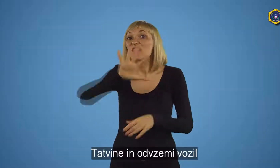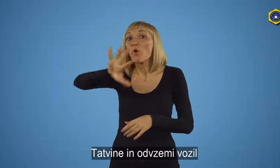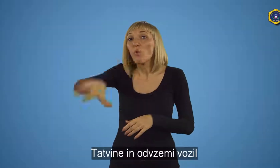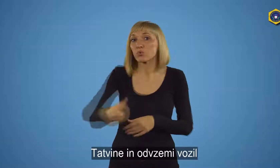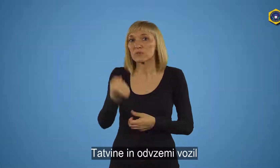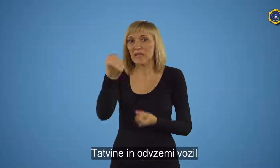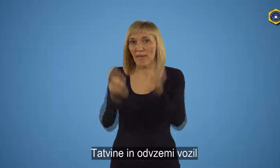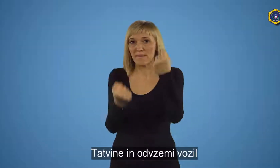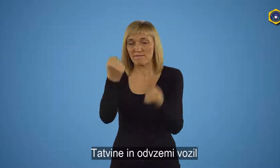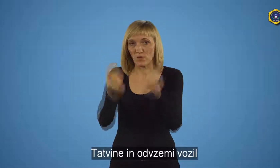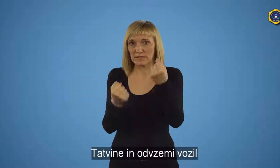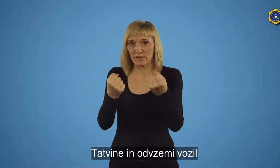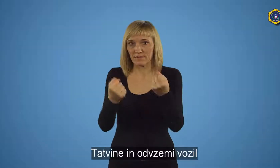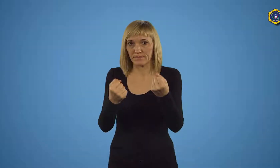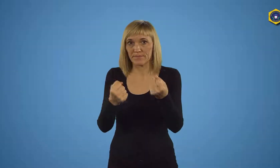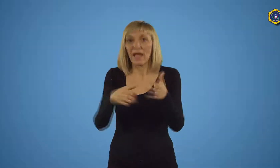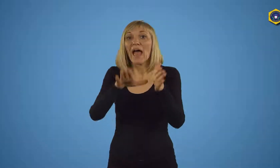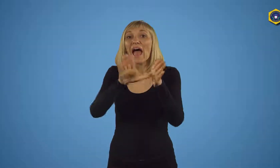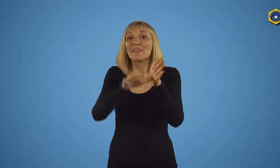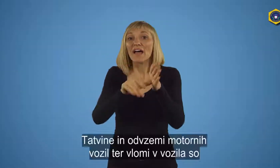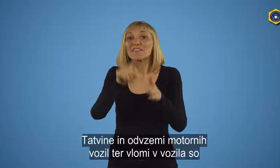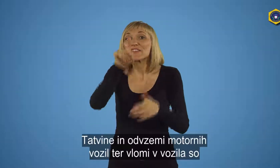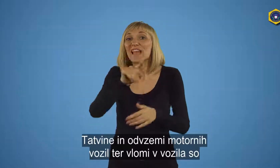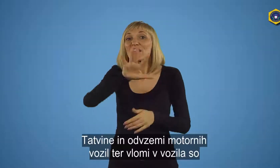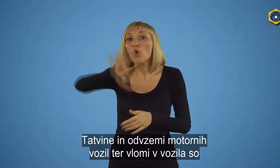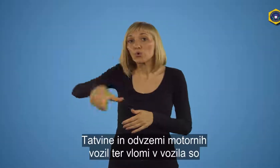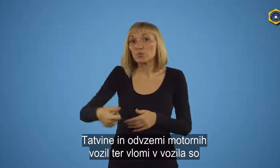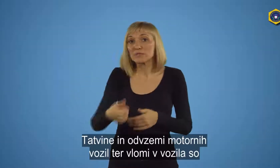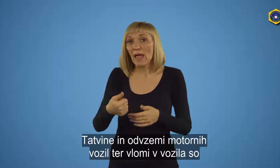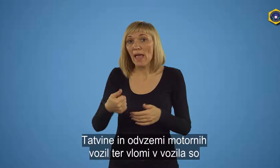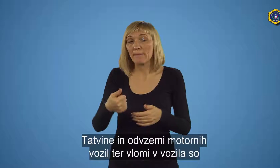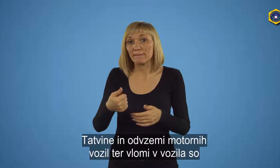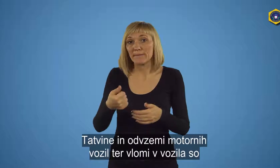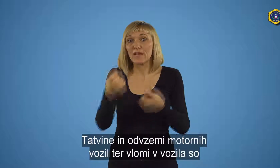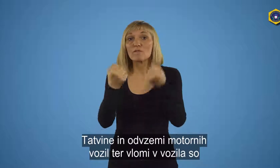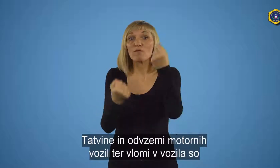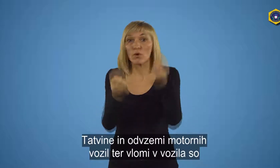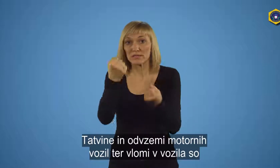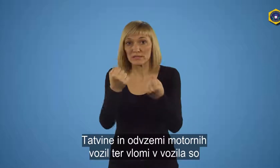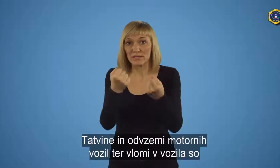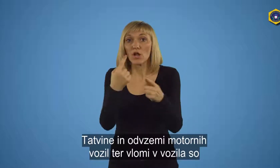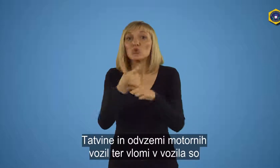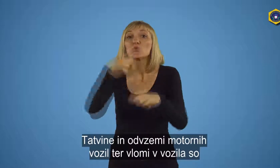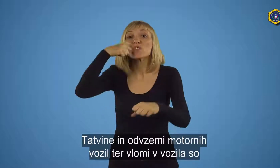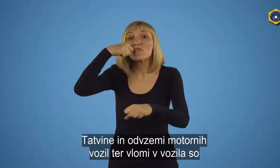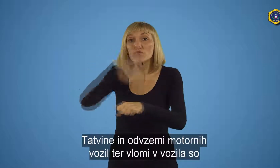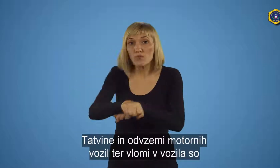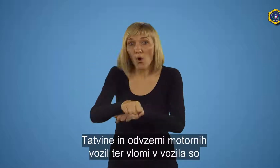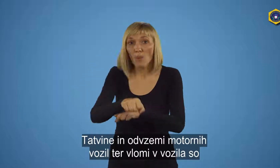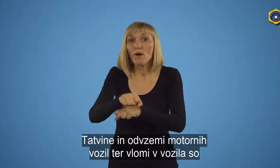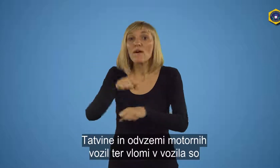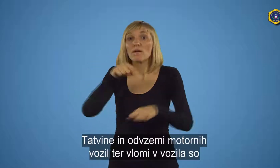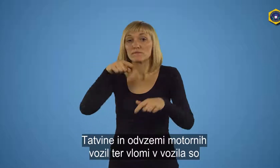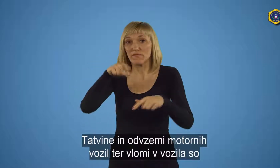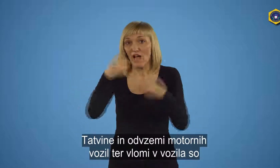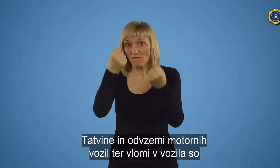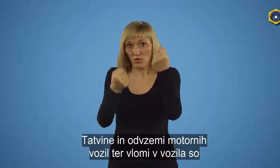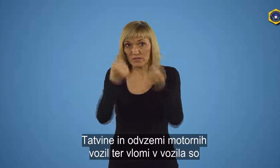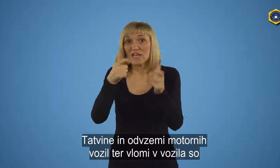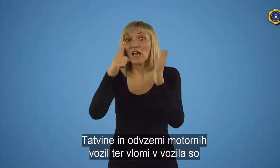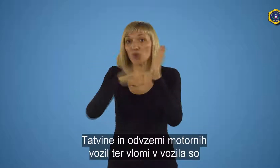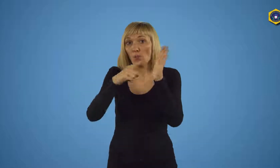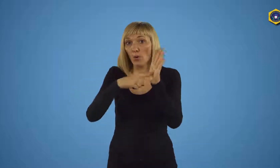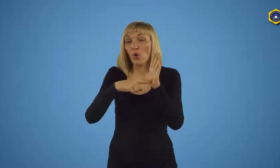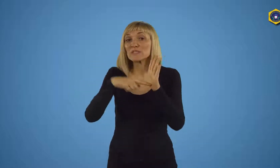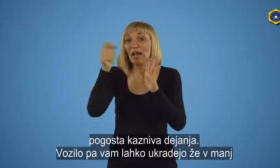Tatvine in odvzemi vozil. Tatvine in odvzemi motornih vozil ter vlomi v vozila so pogosta